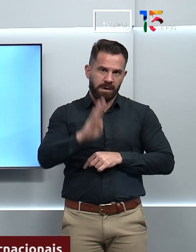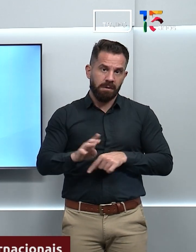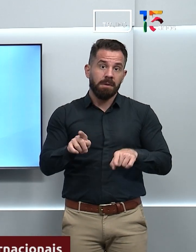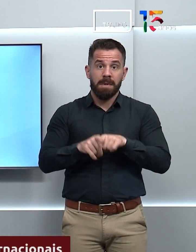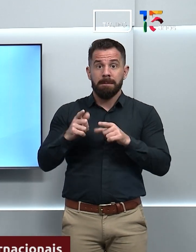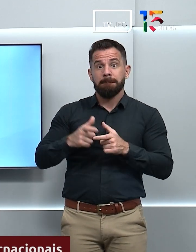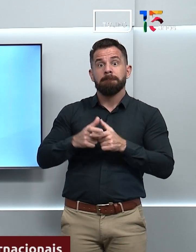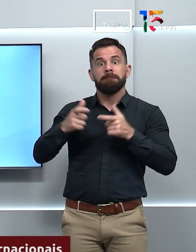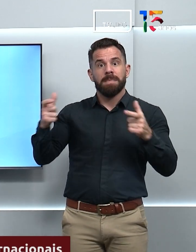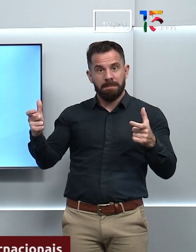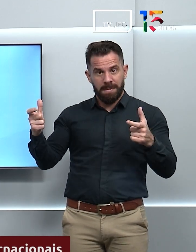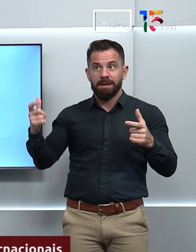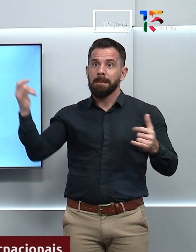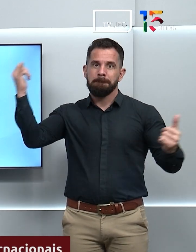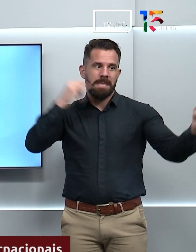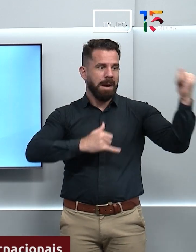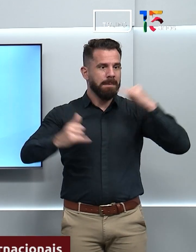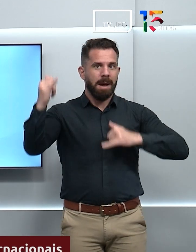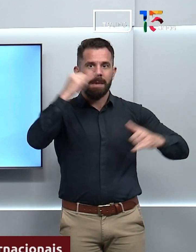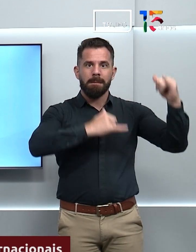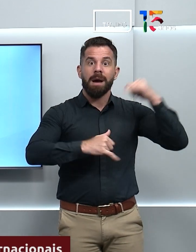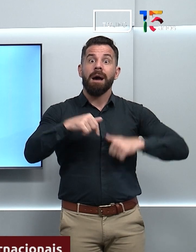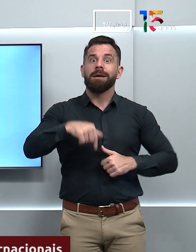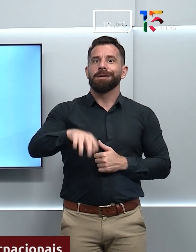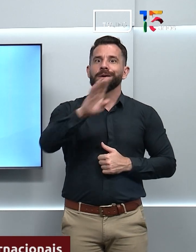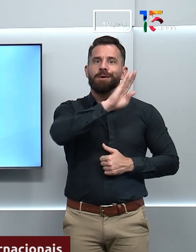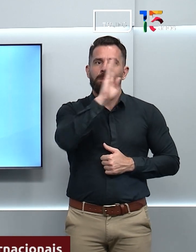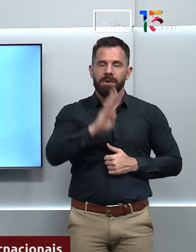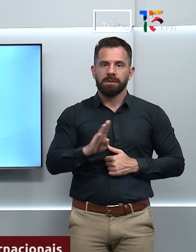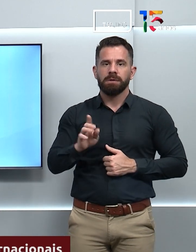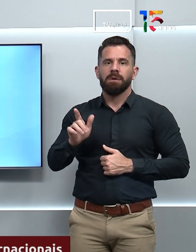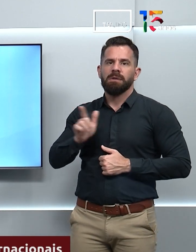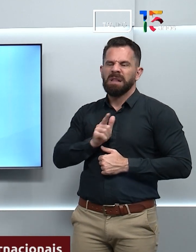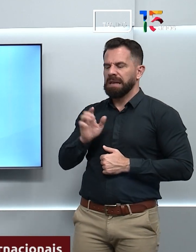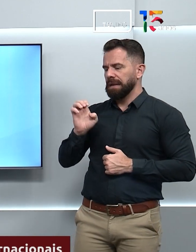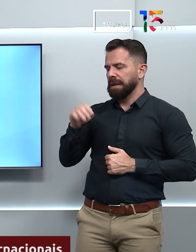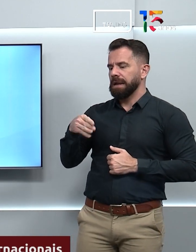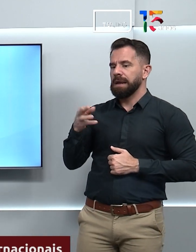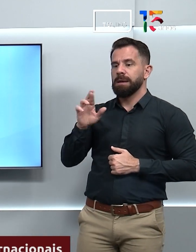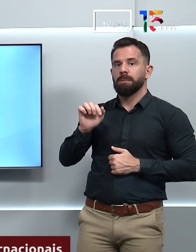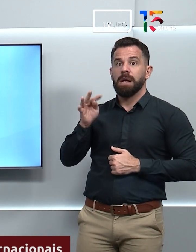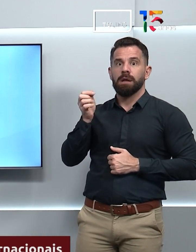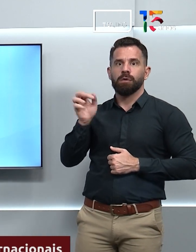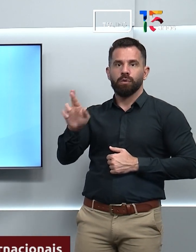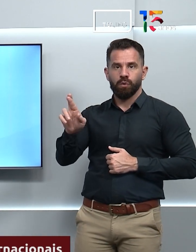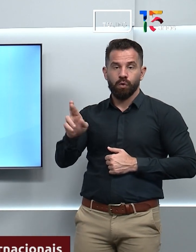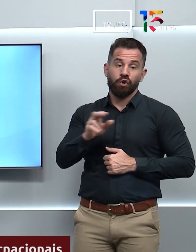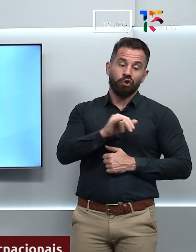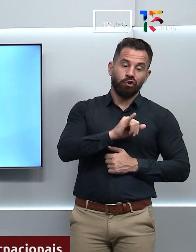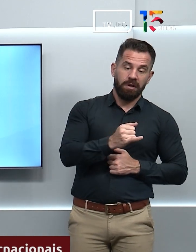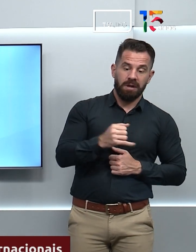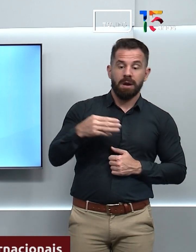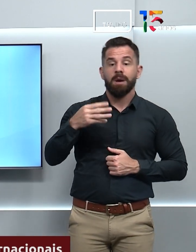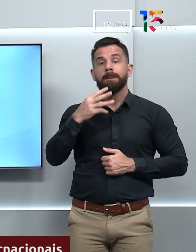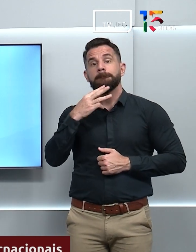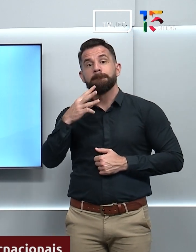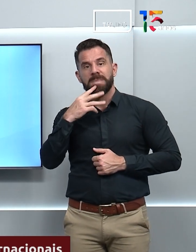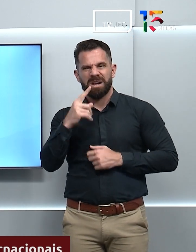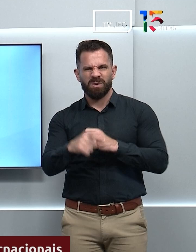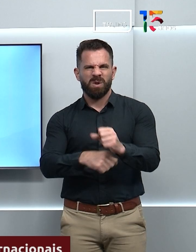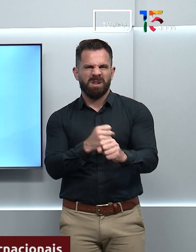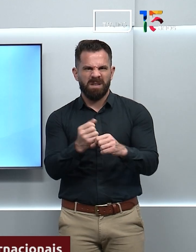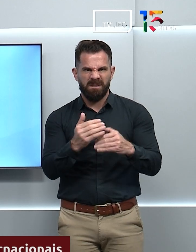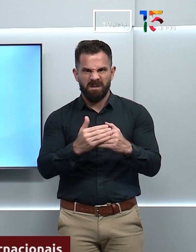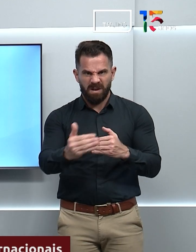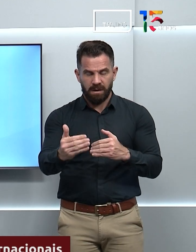com destino final aqui no Brasil. De acordo com a Embratur, entre janeiro e março do ano que vem, a quantidade